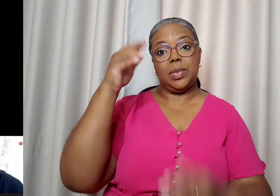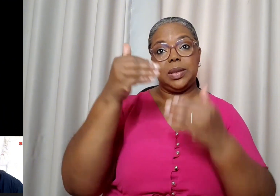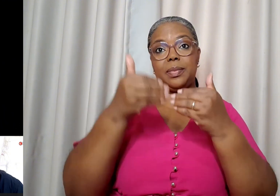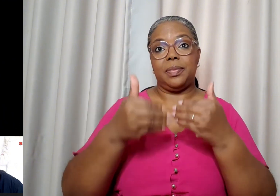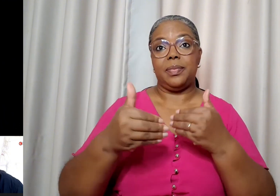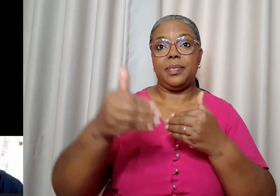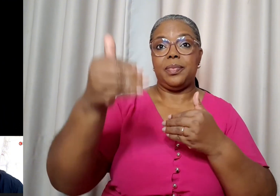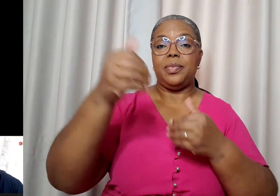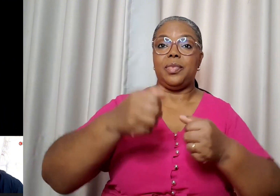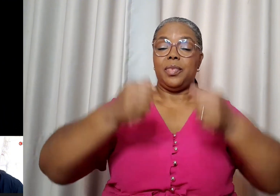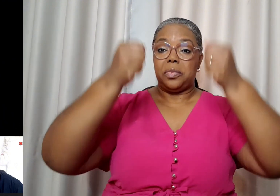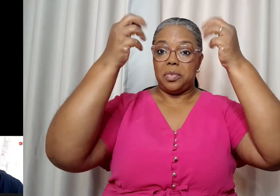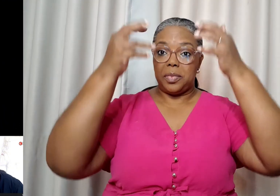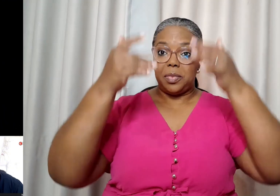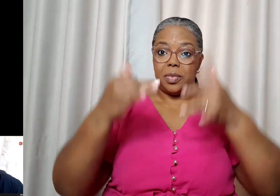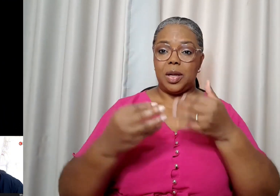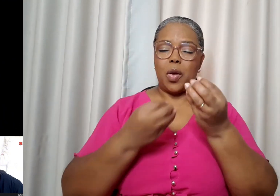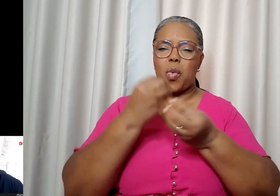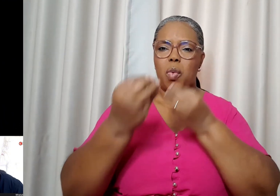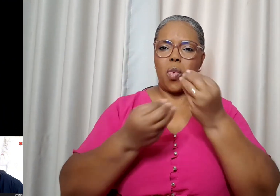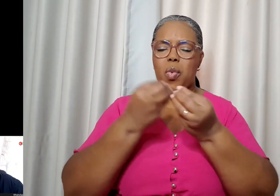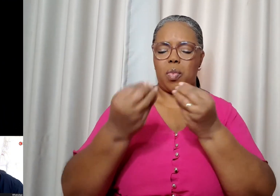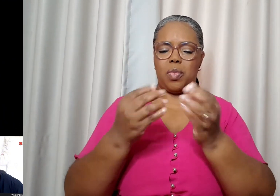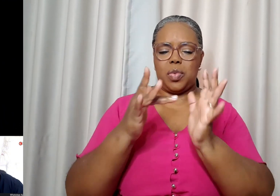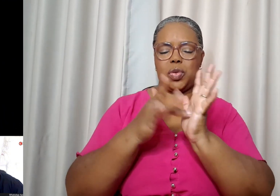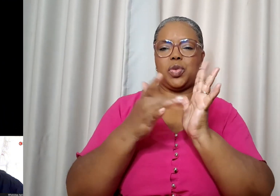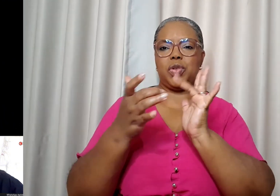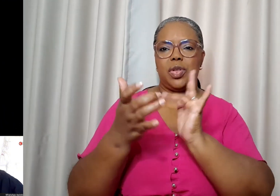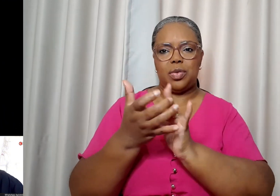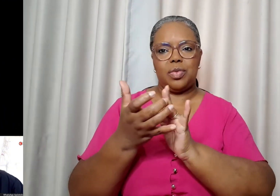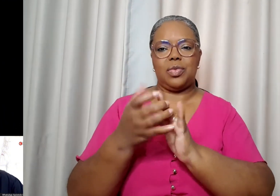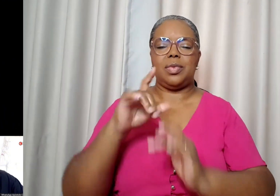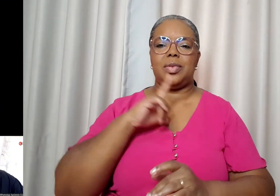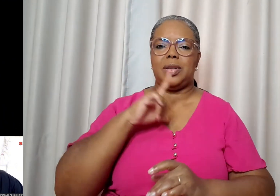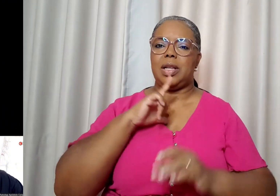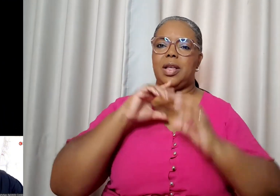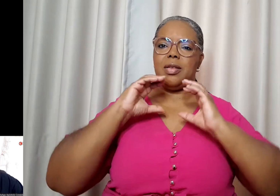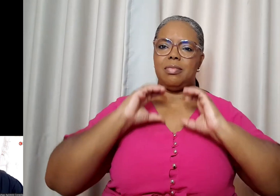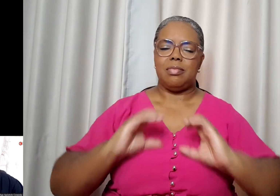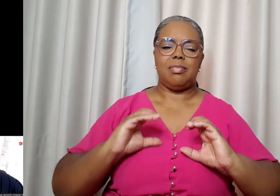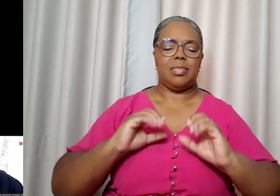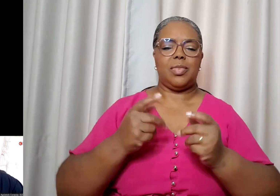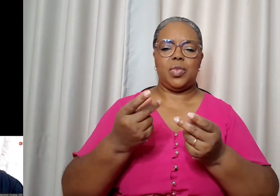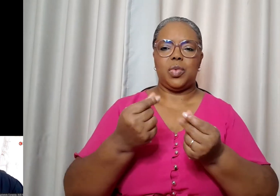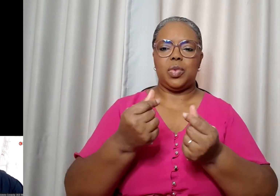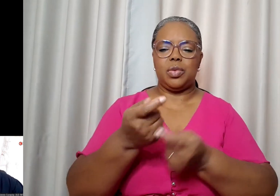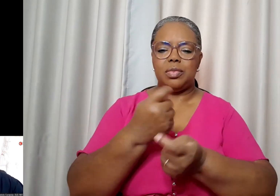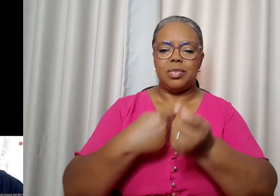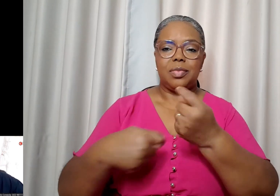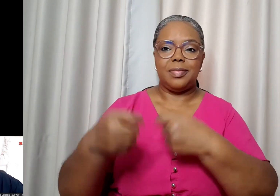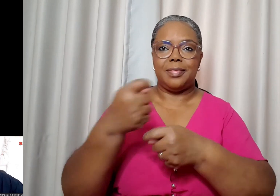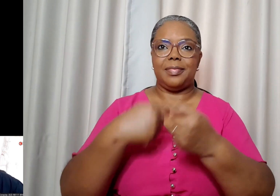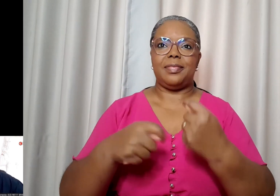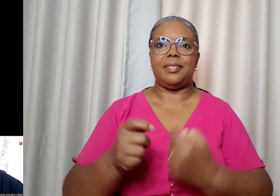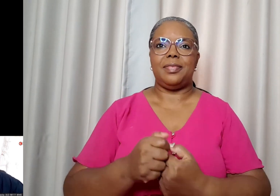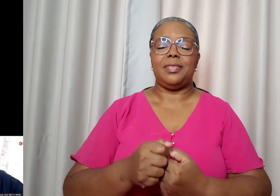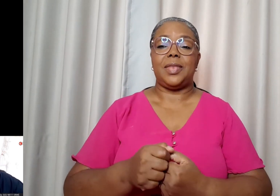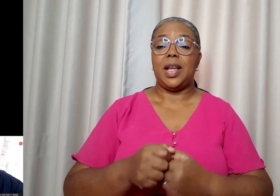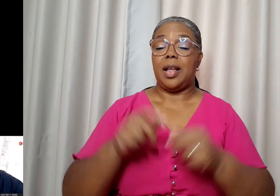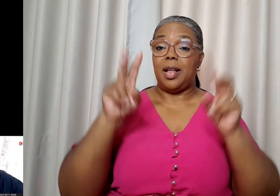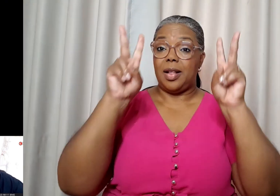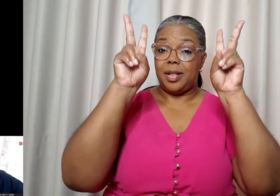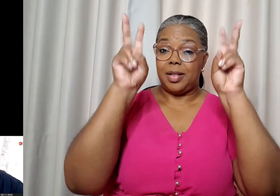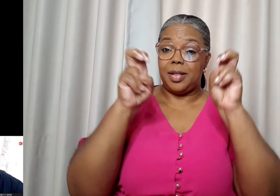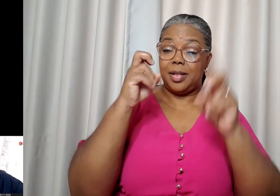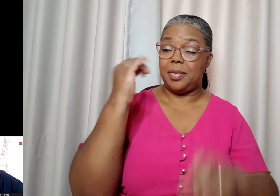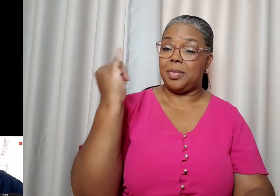como Jesus se portava nos negócios. Nós vamos ver tema importantíssimo segunda-feira.